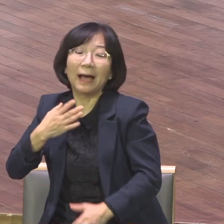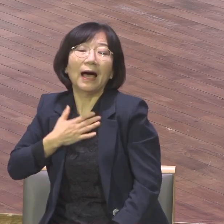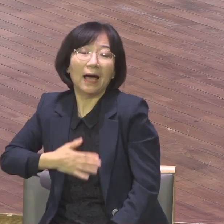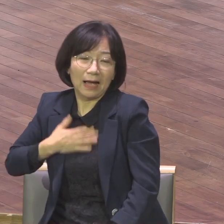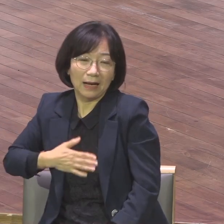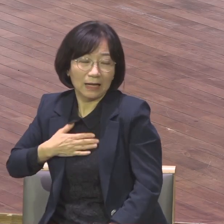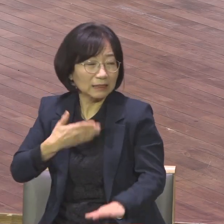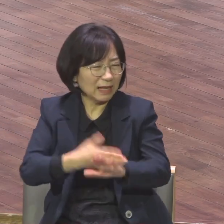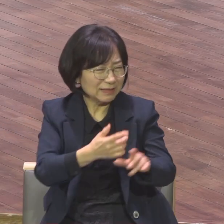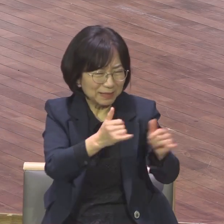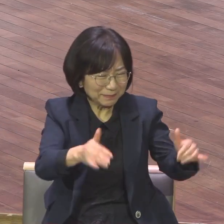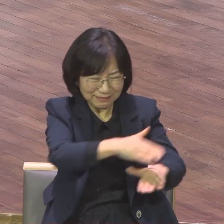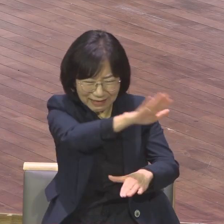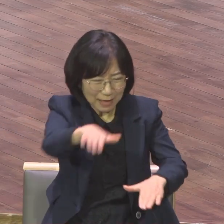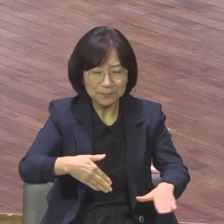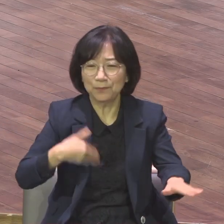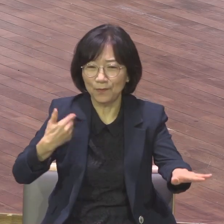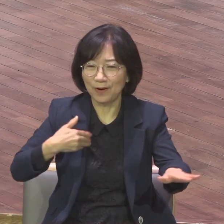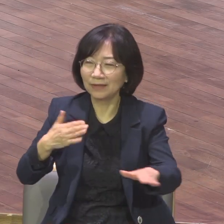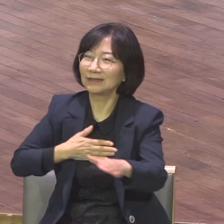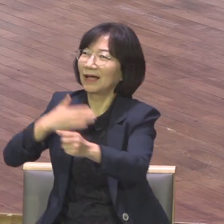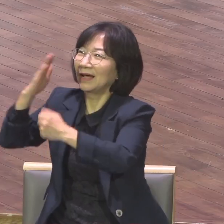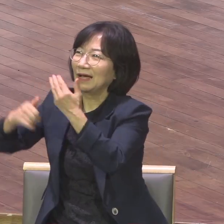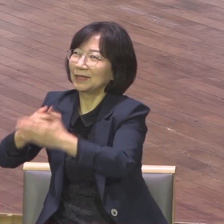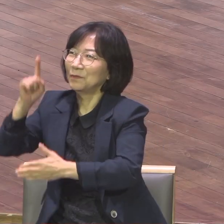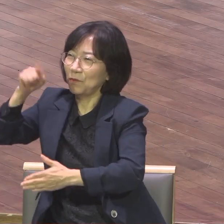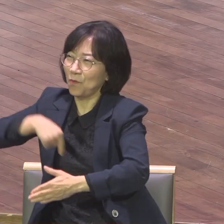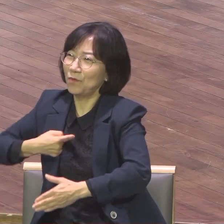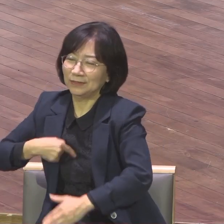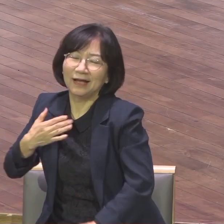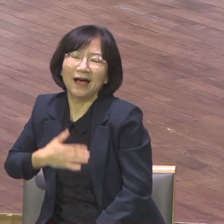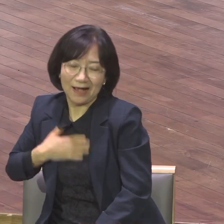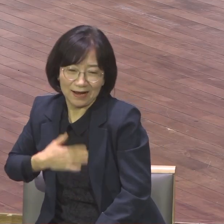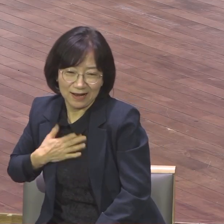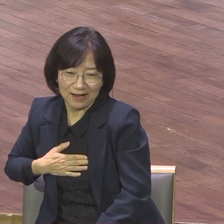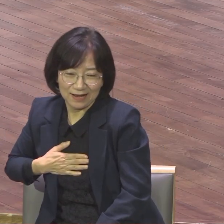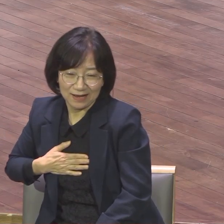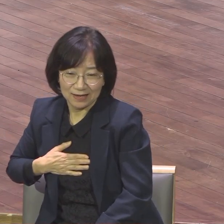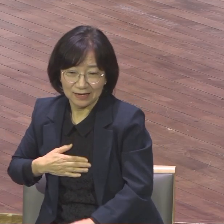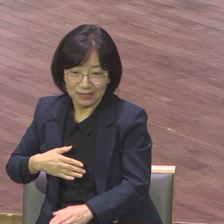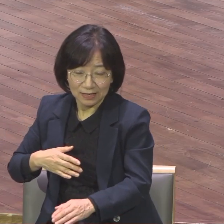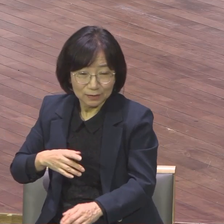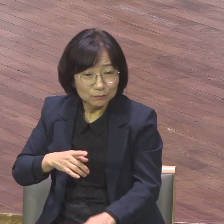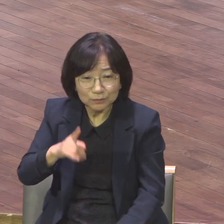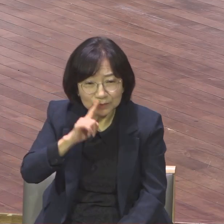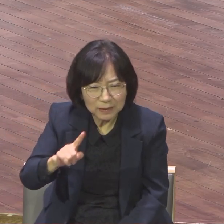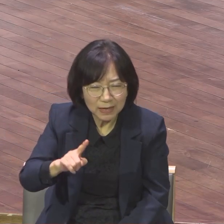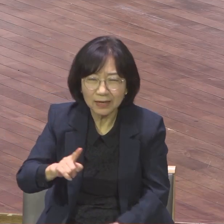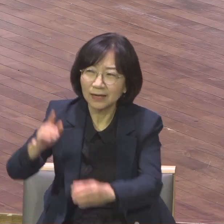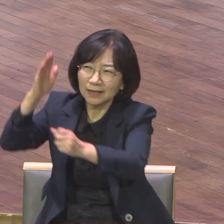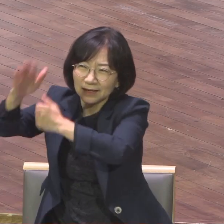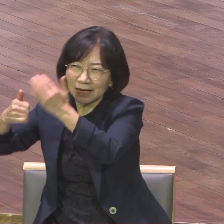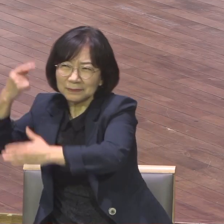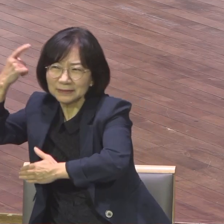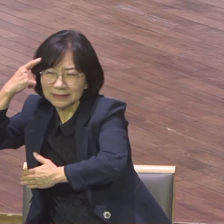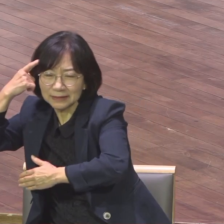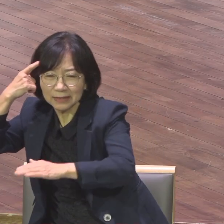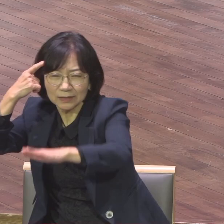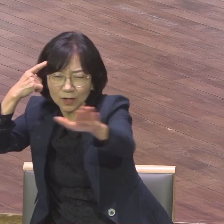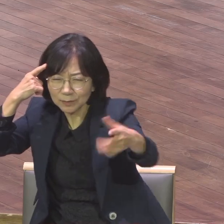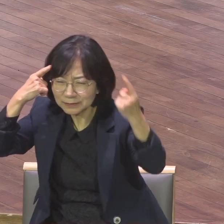또 구절에 표현되어 있는데 이 말씀 속에서요 하나님의 생각과 우리 생각이 뭐요? 다르다는